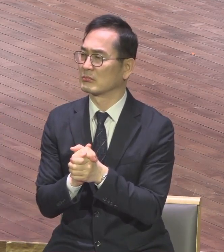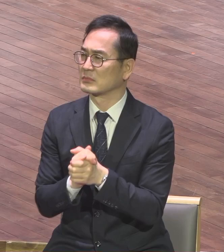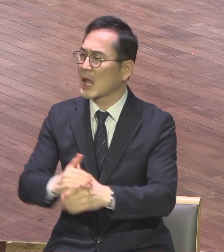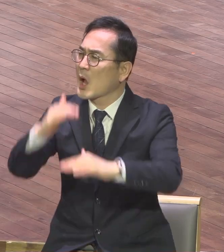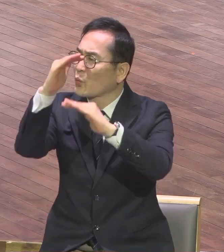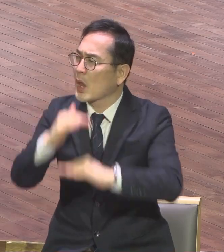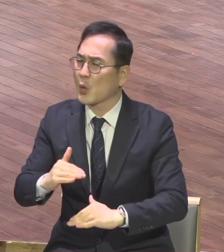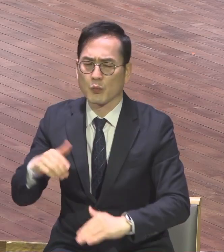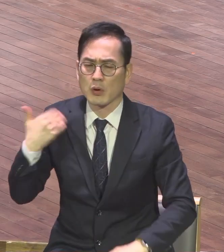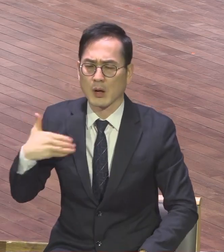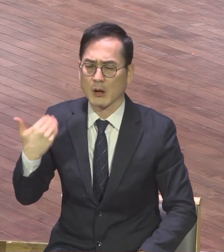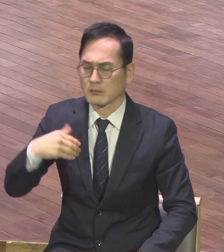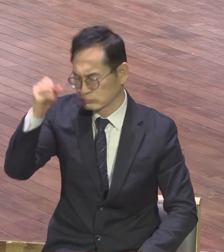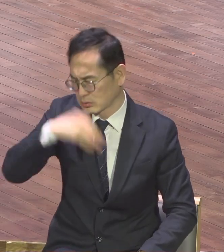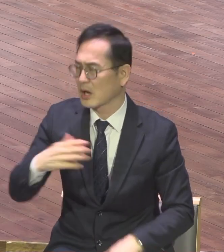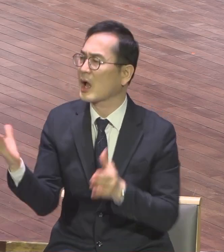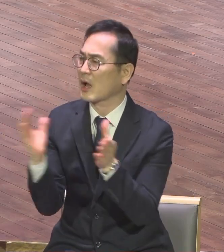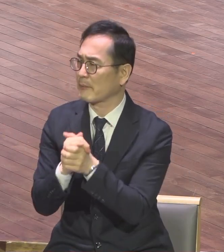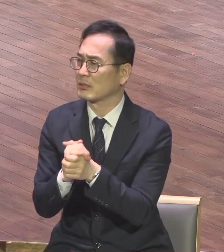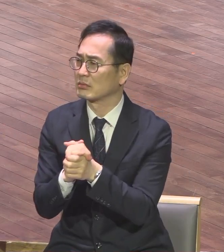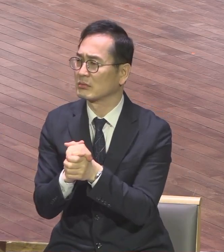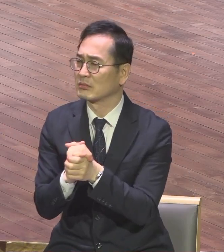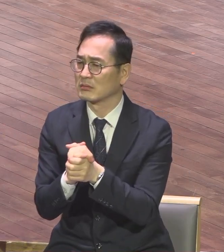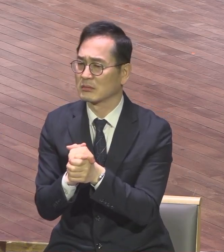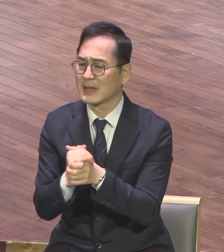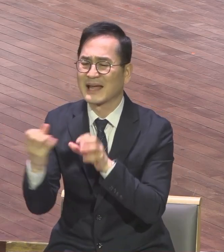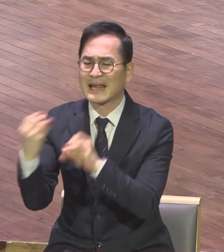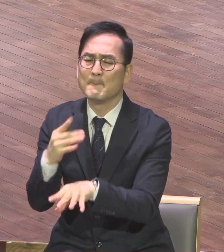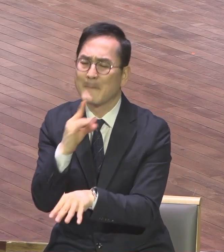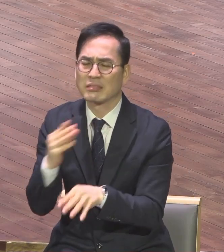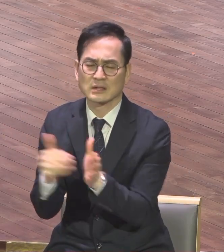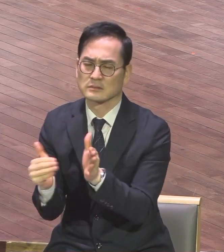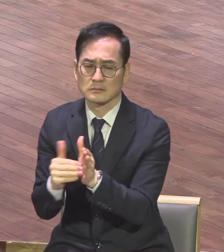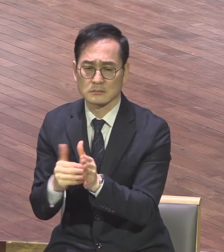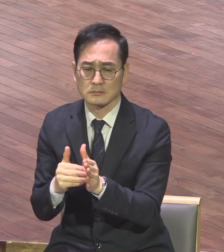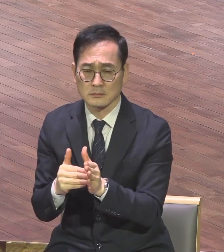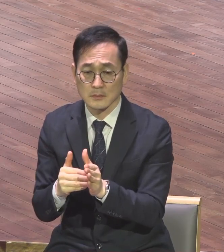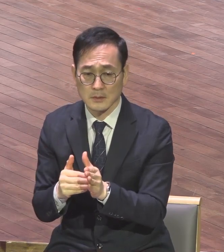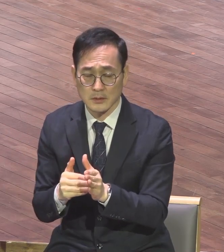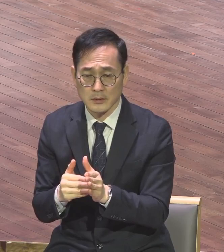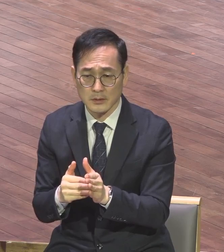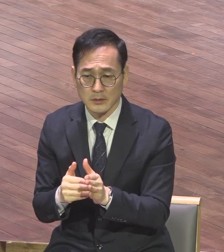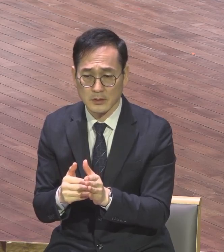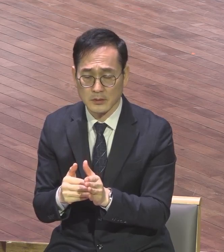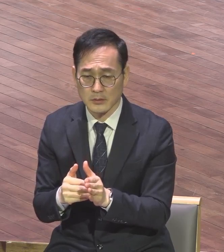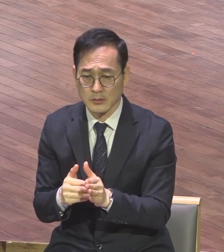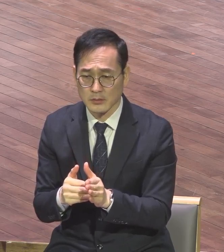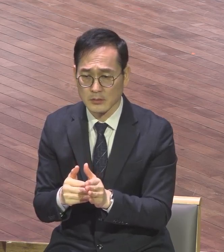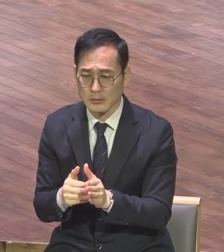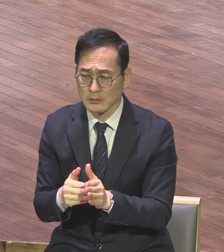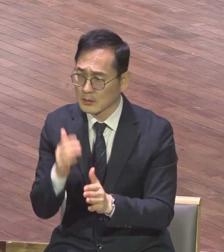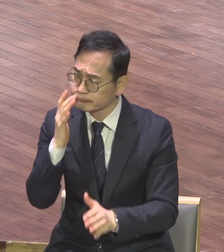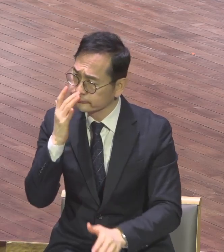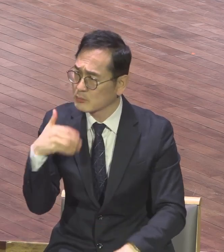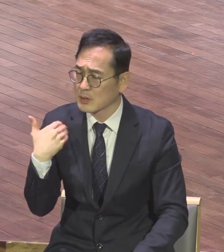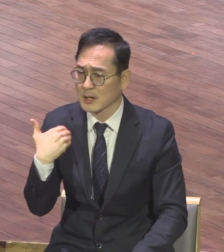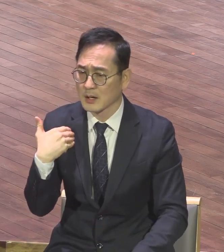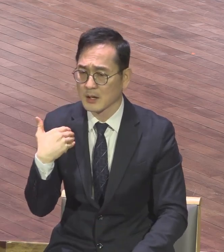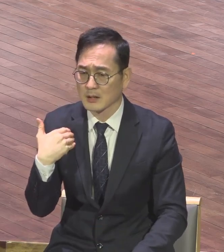문제 해결자인지를 깨닫지를 못했습니다. 그러니까 실제 삶에서 문제를 만나면 적용이 하나도 안 되는